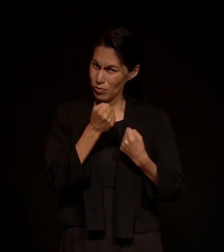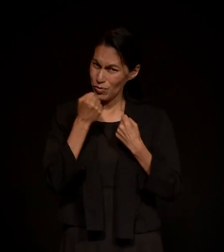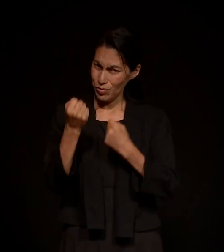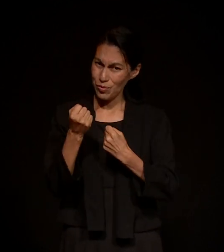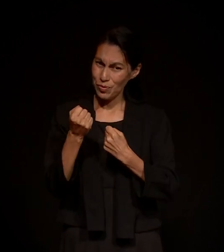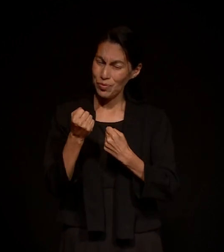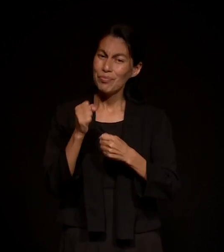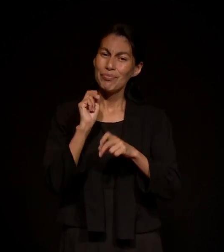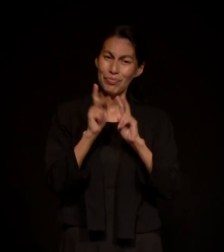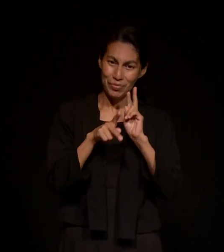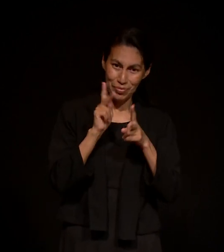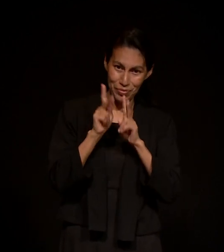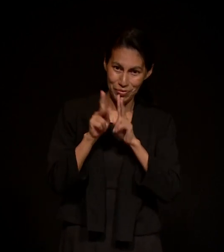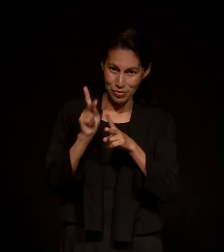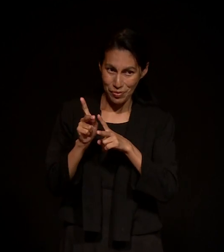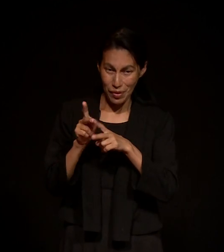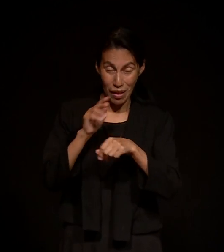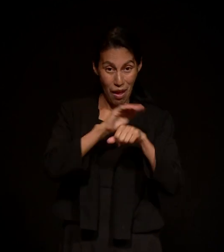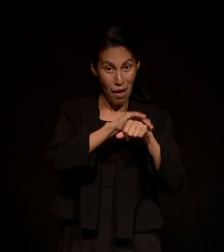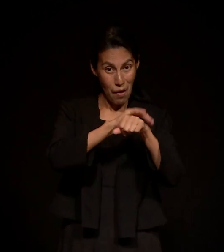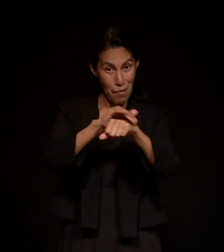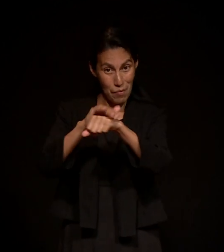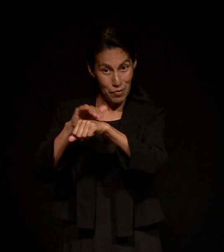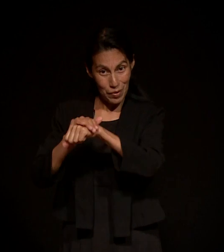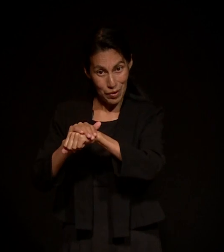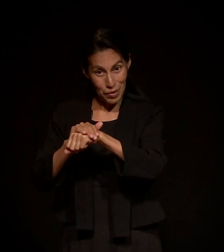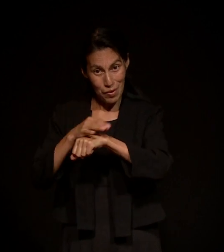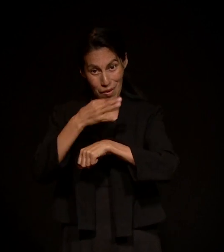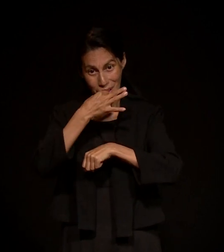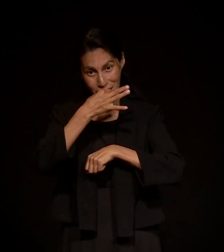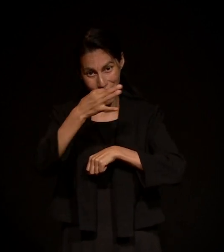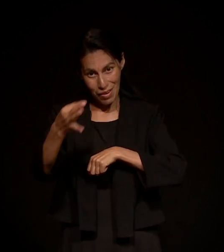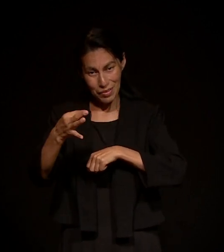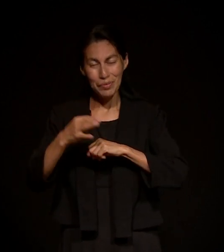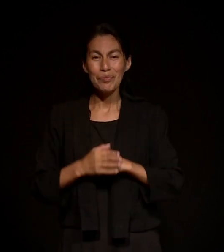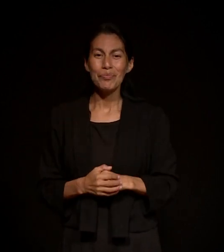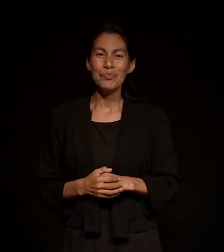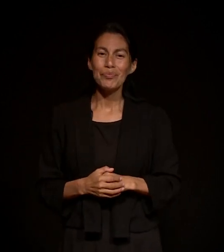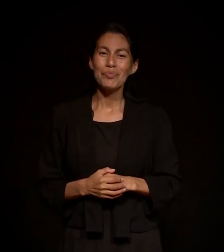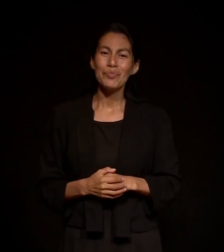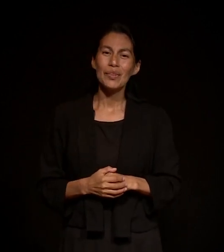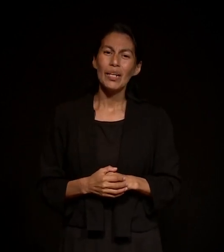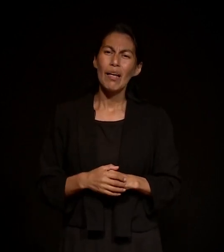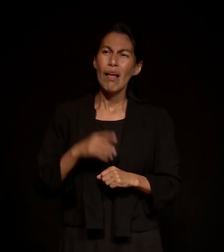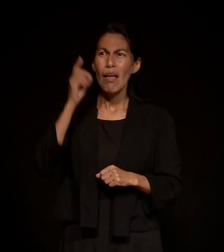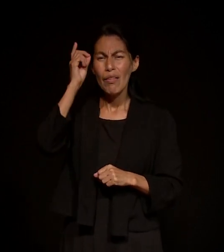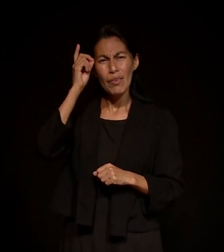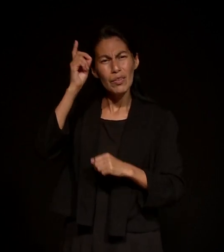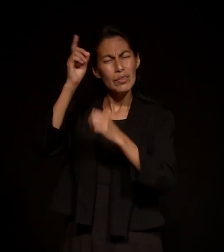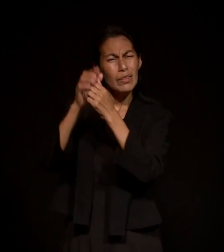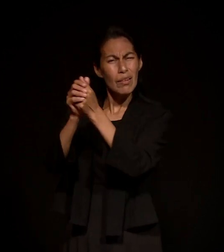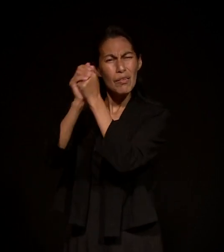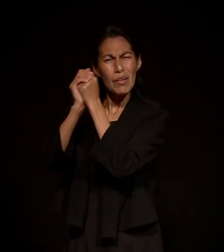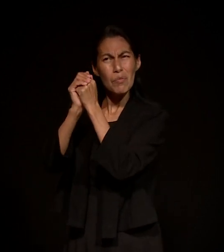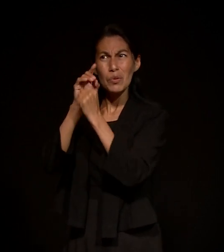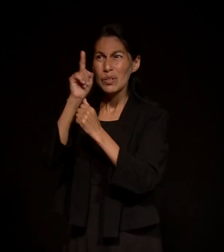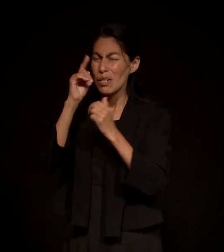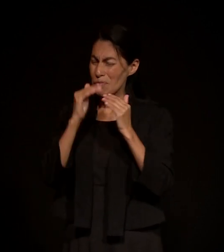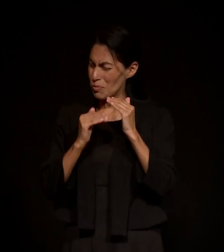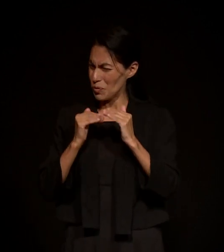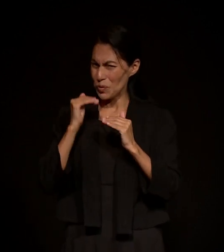oración. Y vamos a contarle a todos nuestros amigos cuán grande es el Dios que amamos.